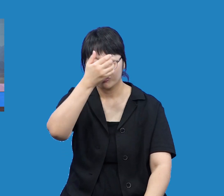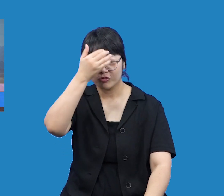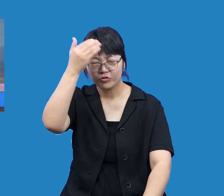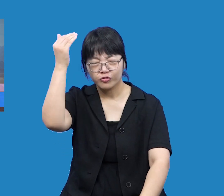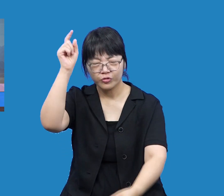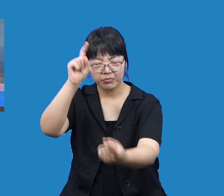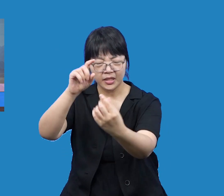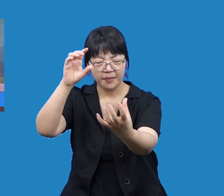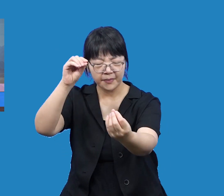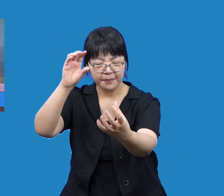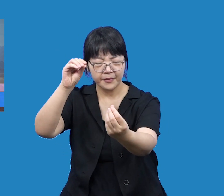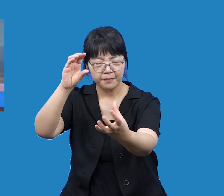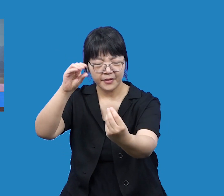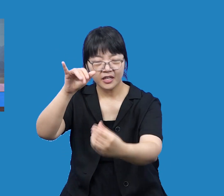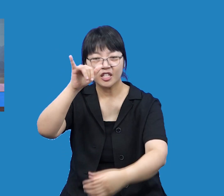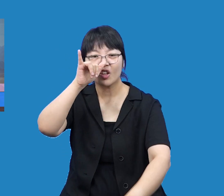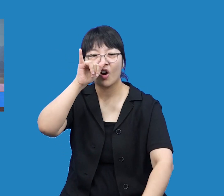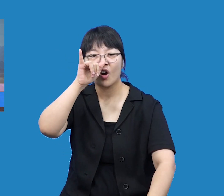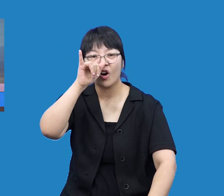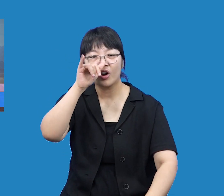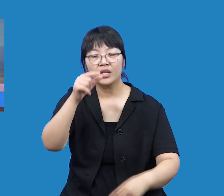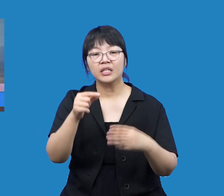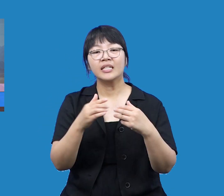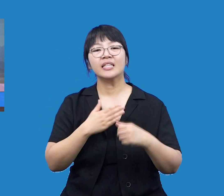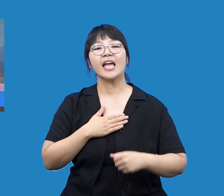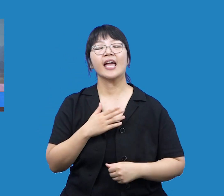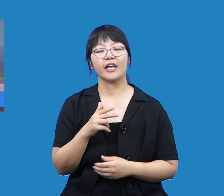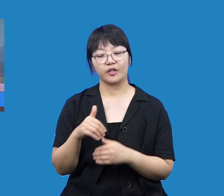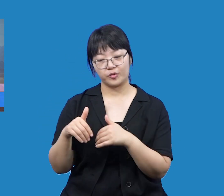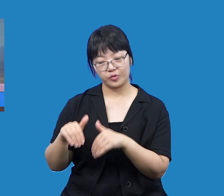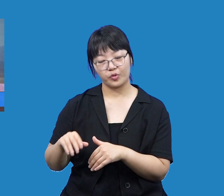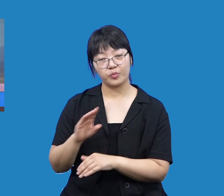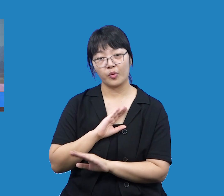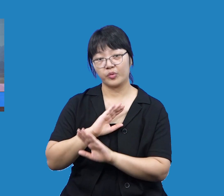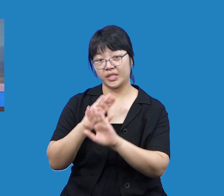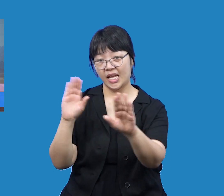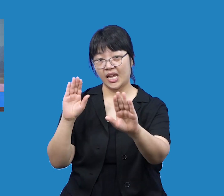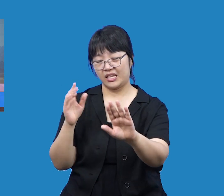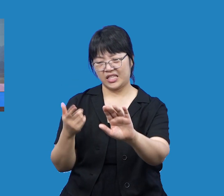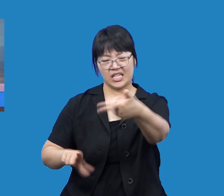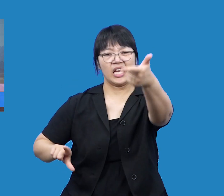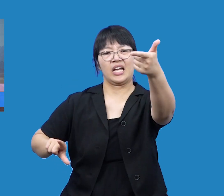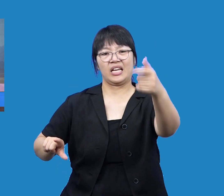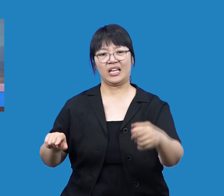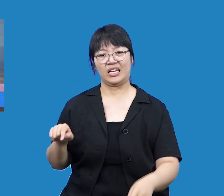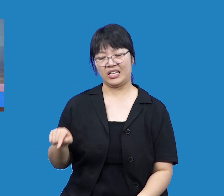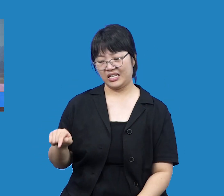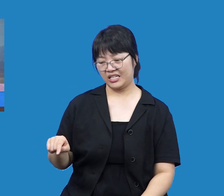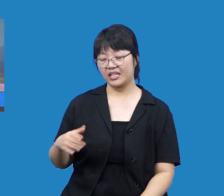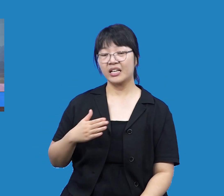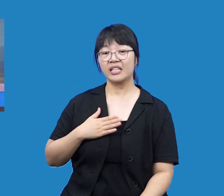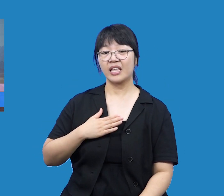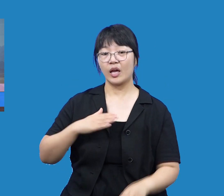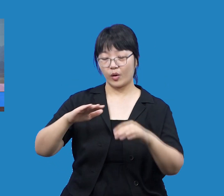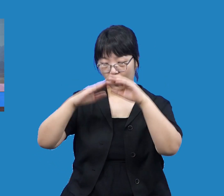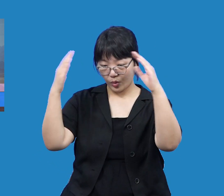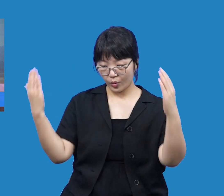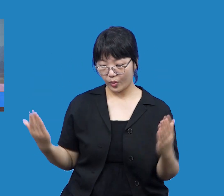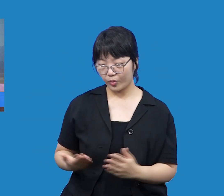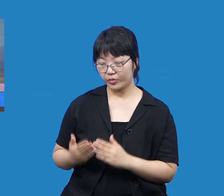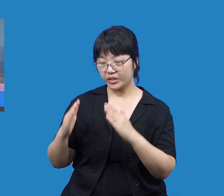그와 말하기도 하거니와 7절 내 종 모세와는 그렇지 아니하니 그는 내 온